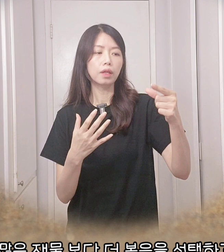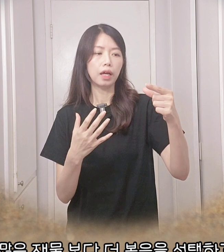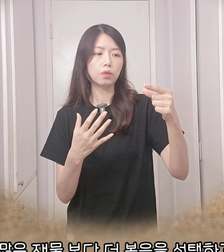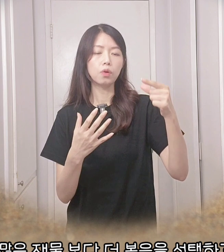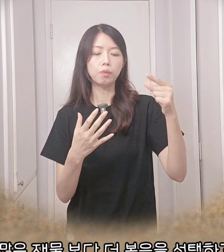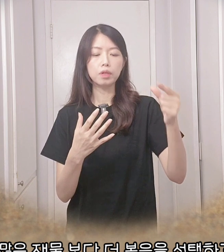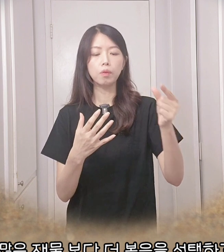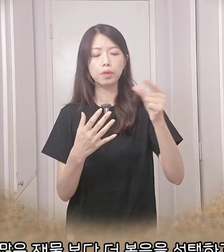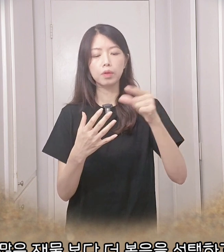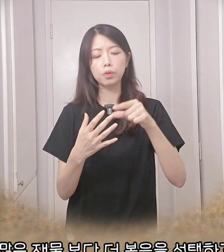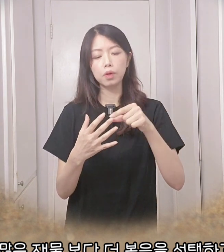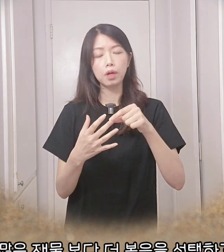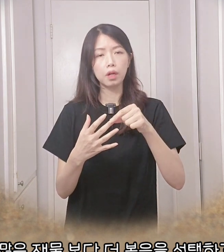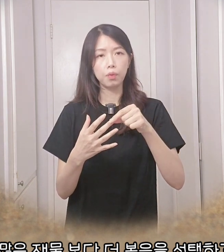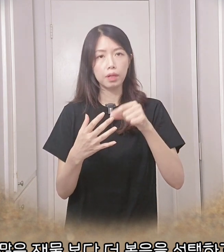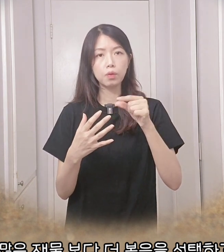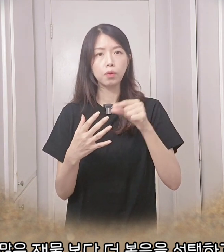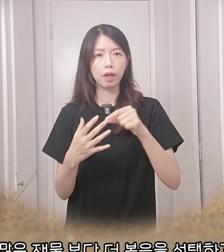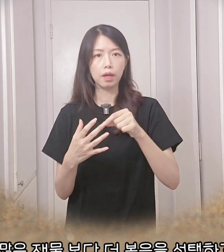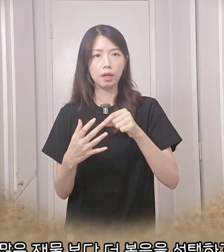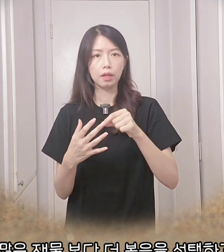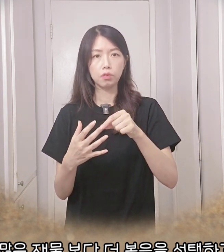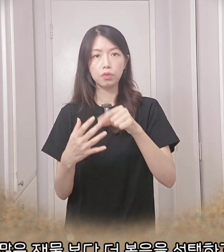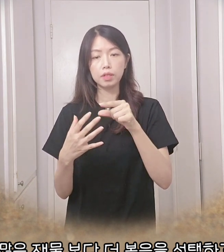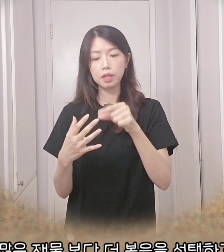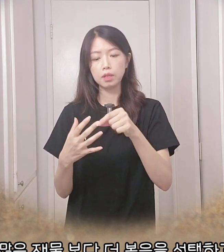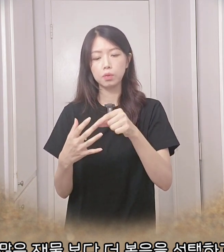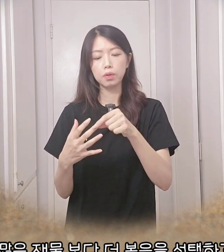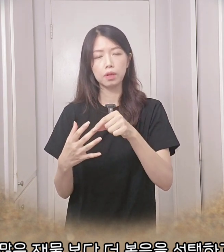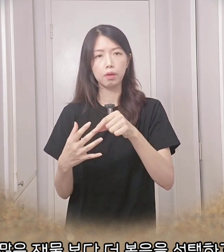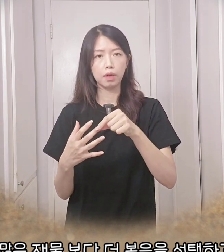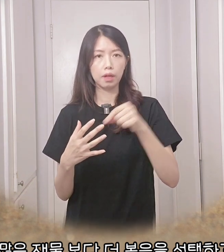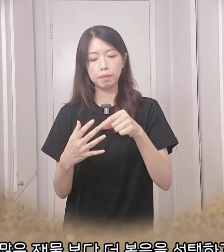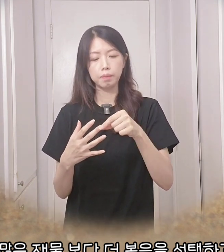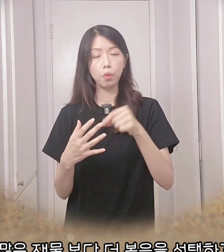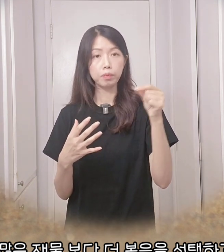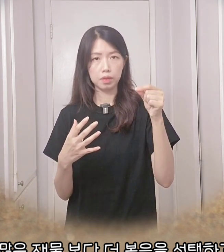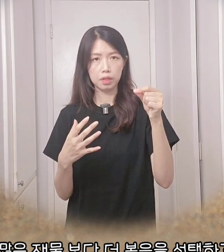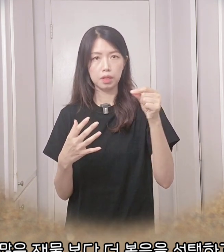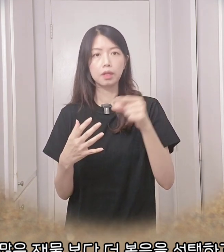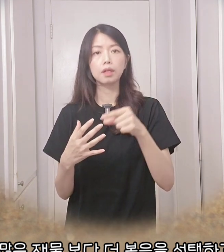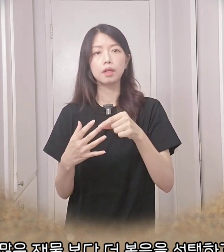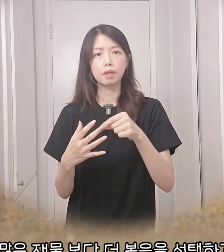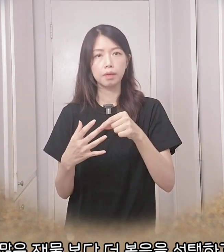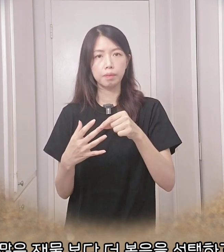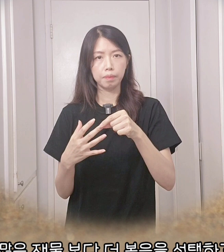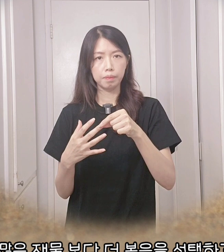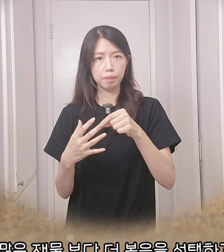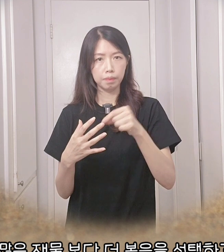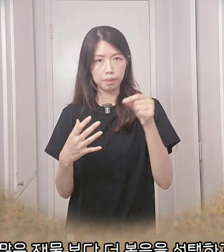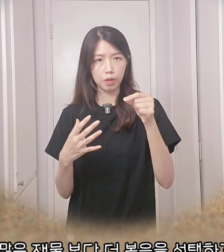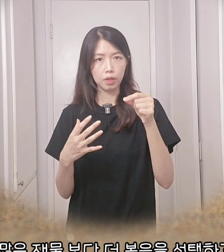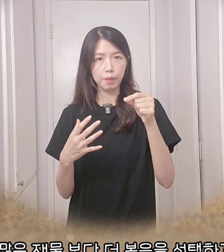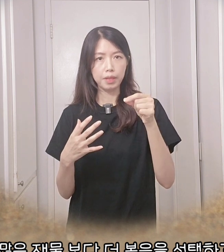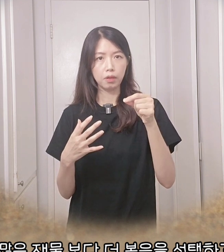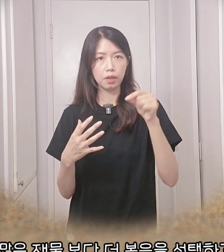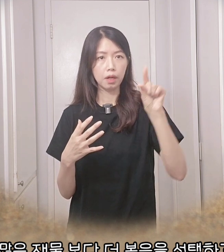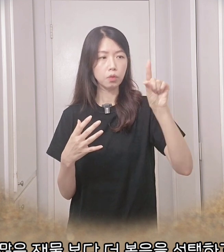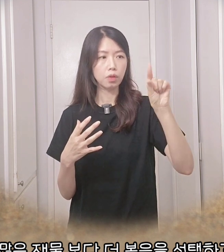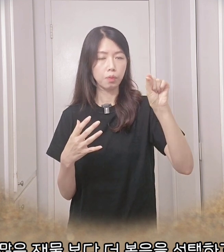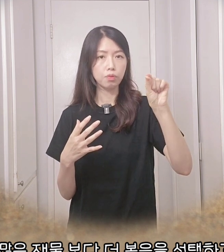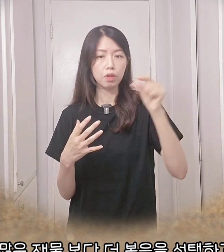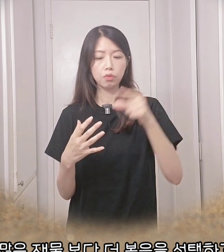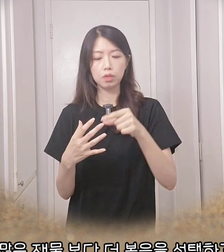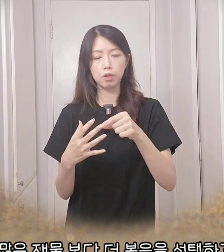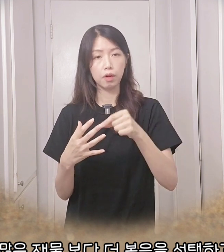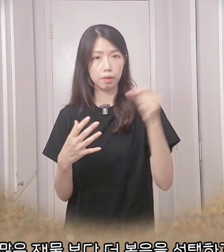펴주시고 다른 손 엄지검지로 왼손에 이 중지 있는 쪽을 이렇게 뽑듯이 이렇게 잡아당겼다가